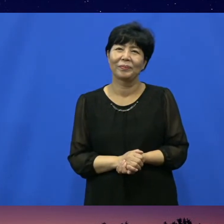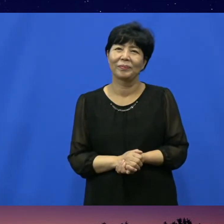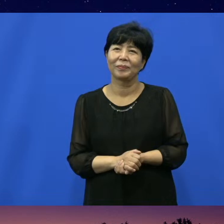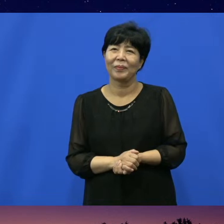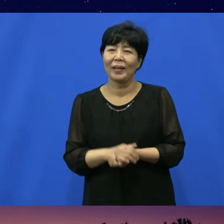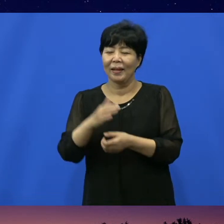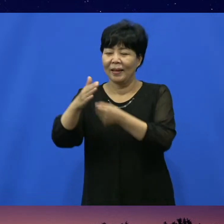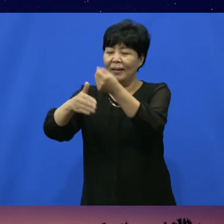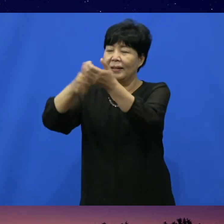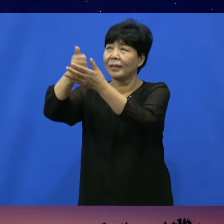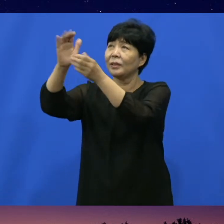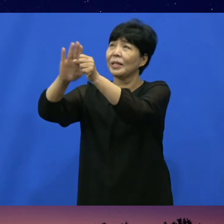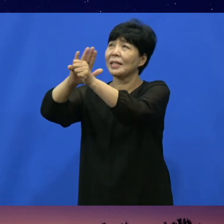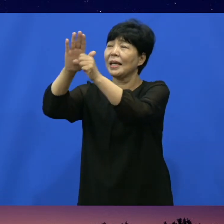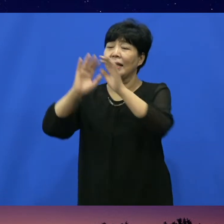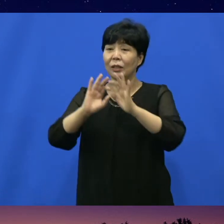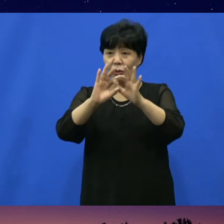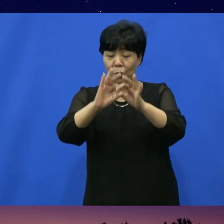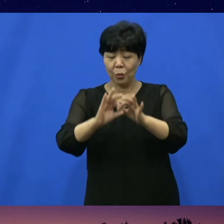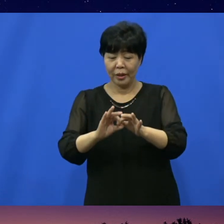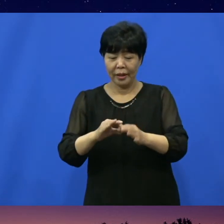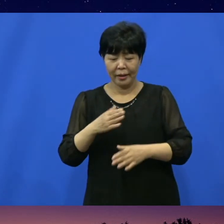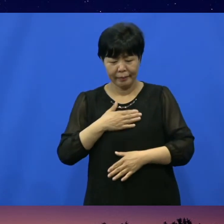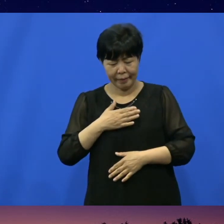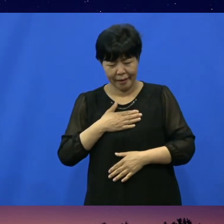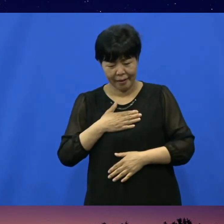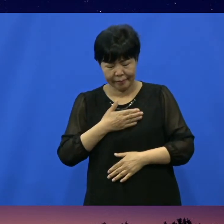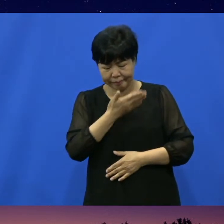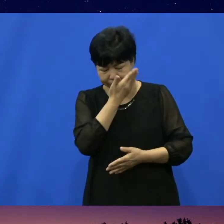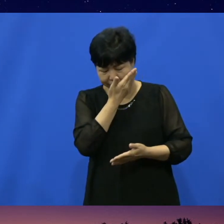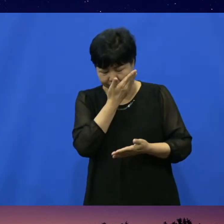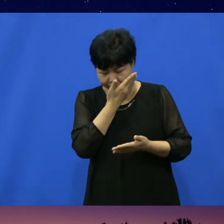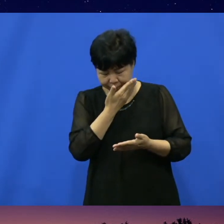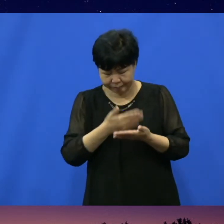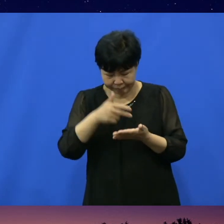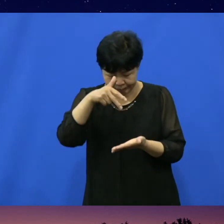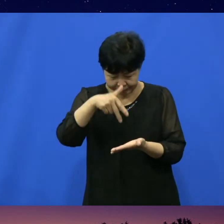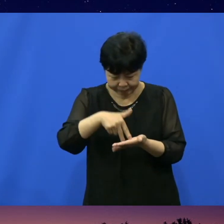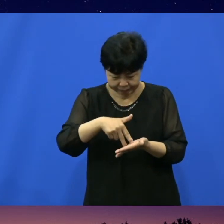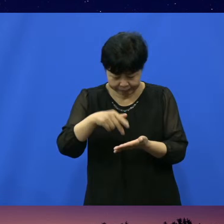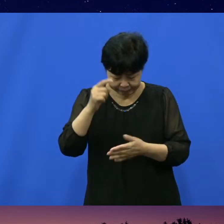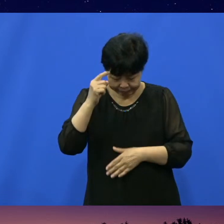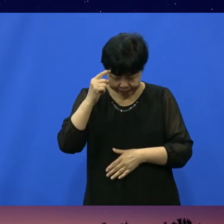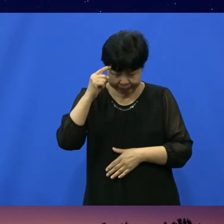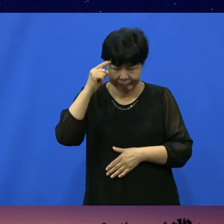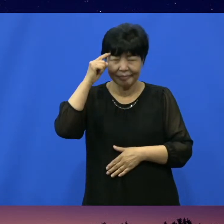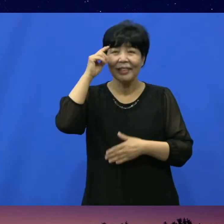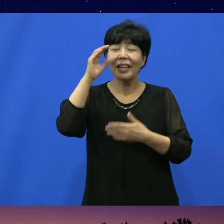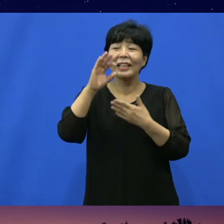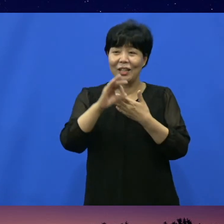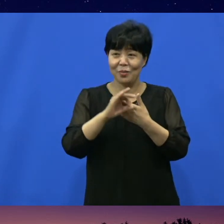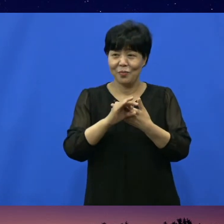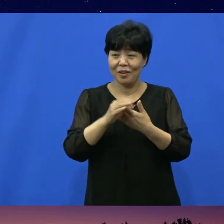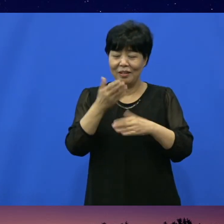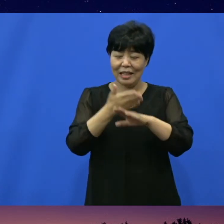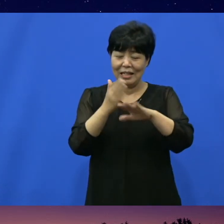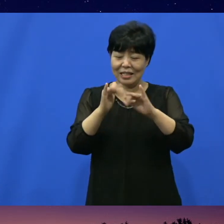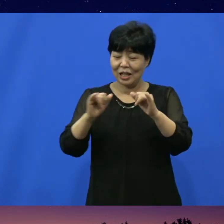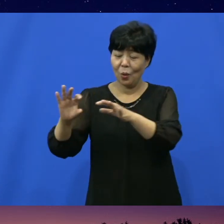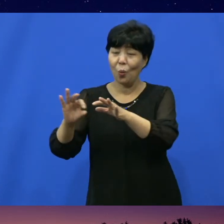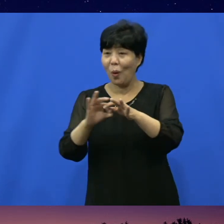여러분, 하나님의 사랑을 통해 내가 얼마나 소중한 존재인가를 알게 되면 그 다음부터 다른 사람들과의 관계가 열리기 시작해요.